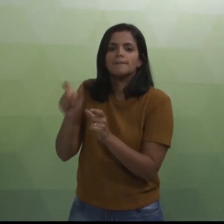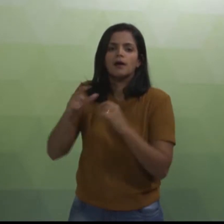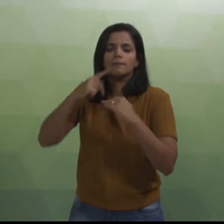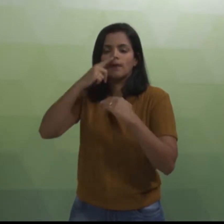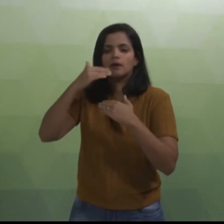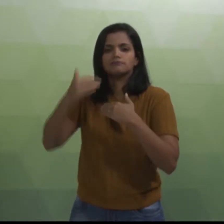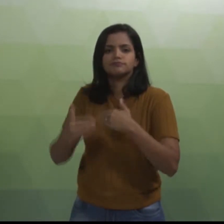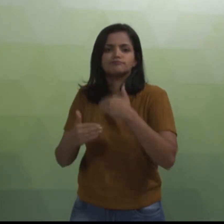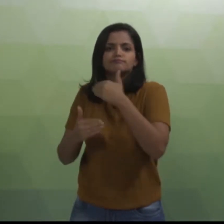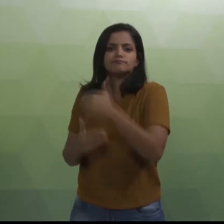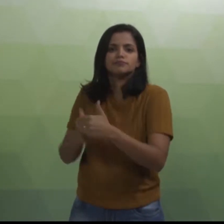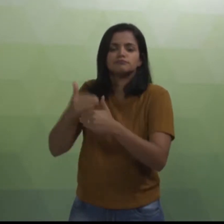de palavras,